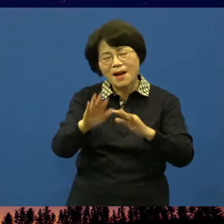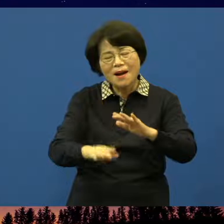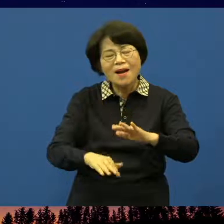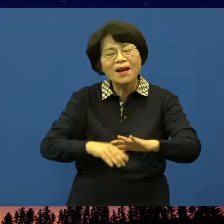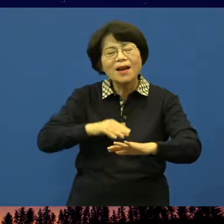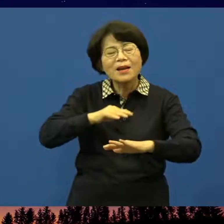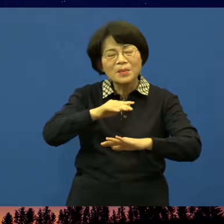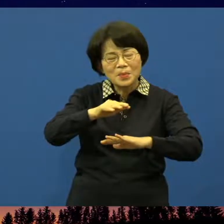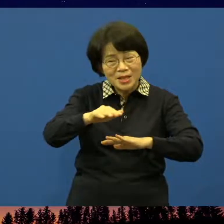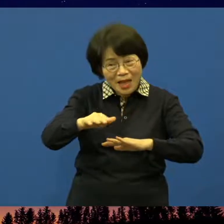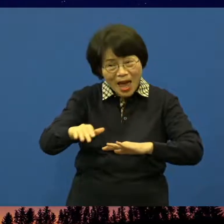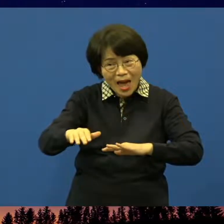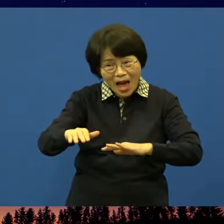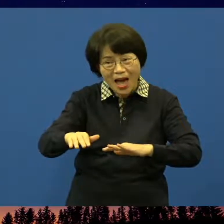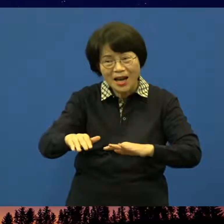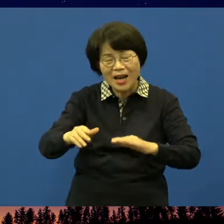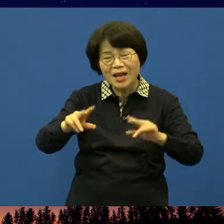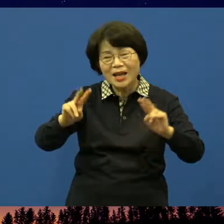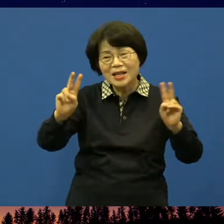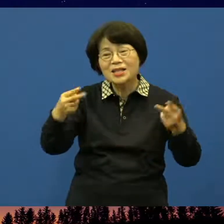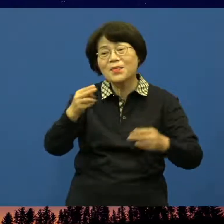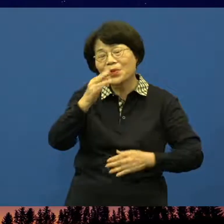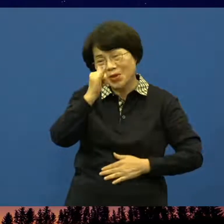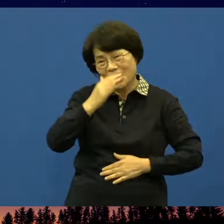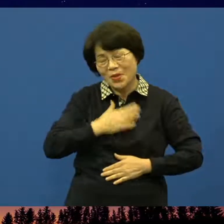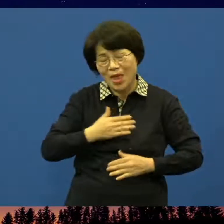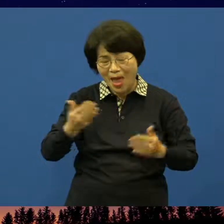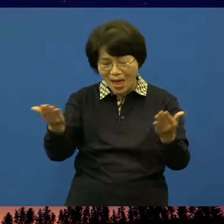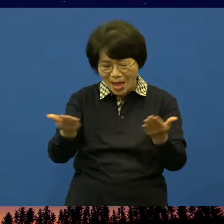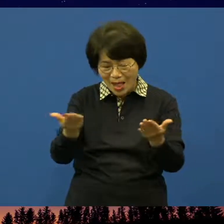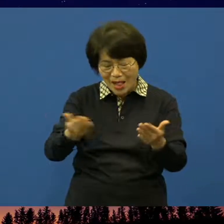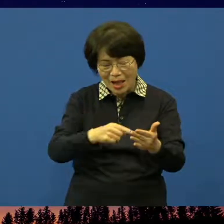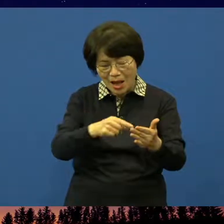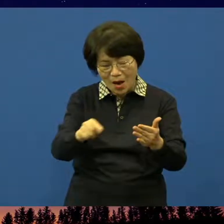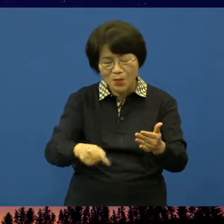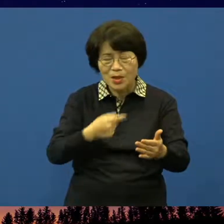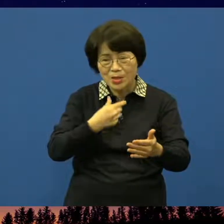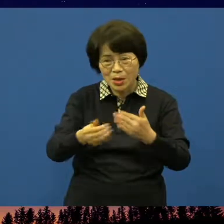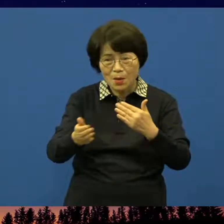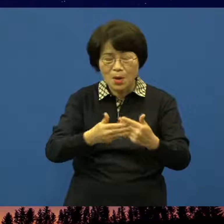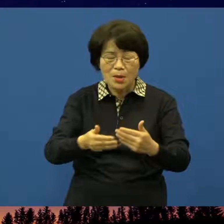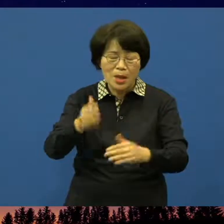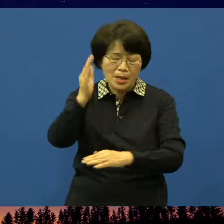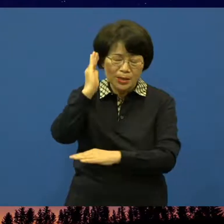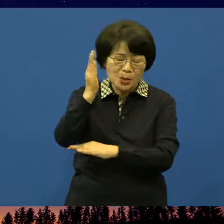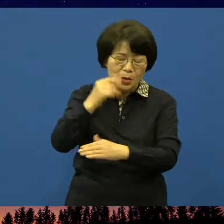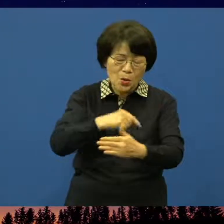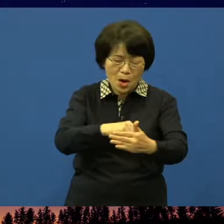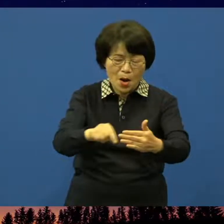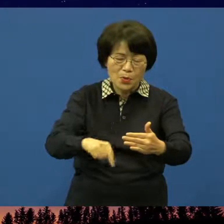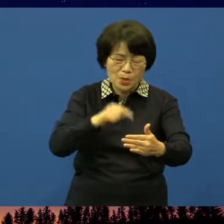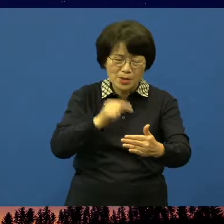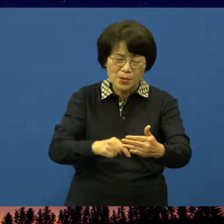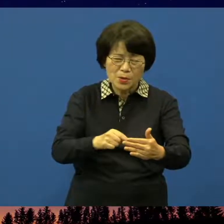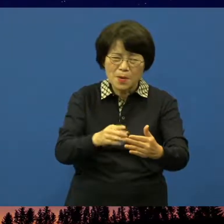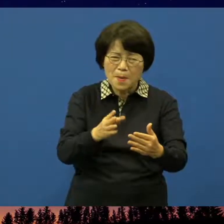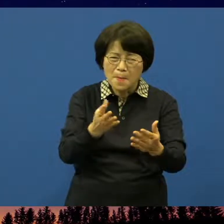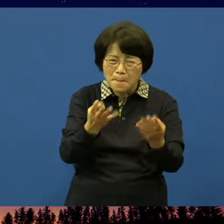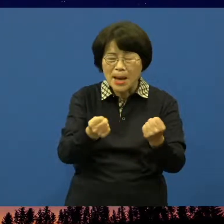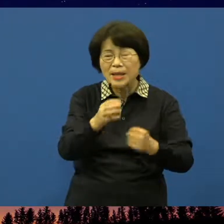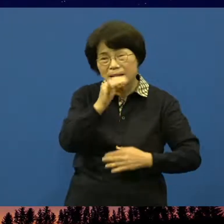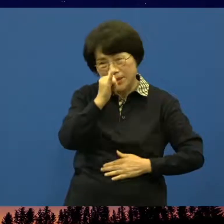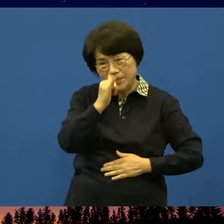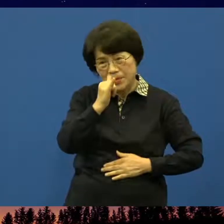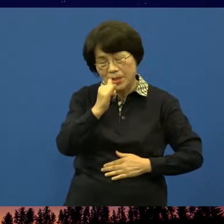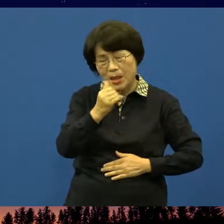이런 것들이 제 사역 속에서도 경험했고 또 제 설교 속에 있고 그게 복음의 핵심이죠. 우리의